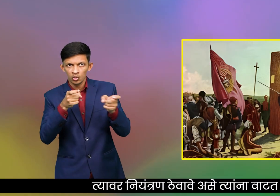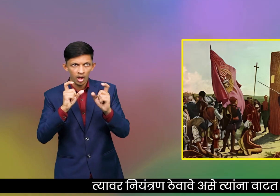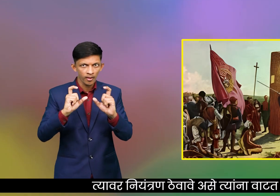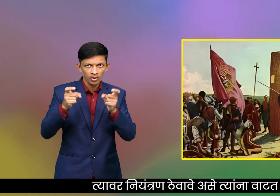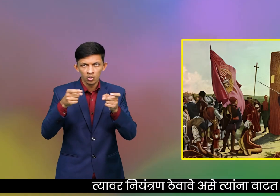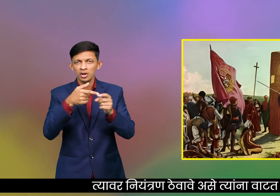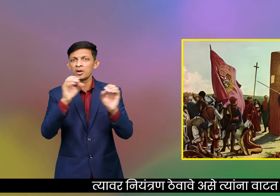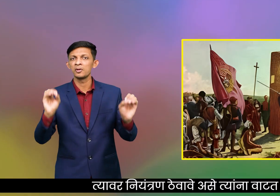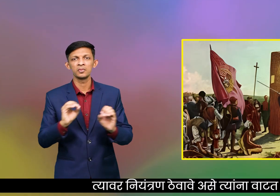वाटत नव्हते.